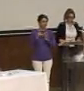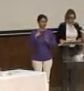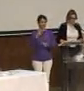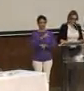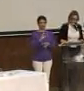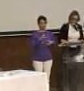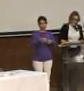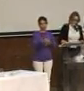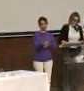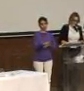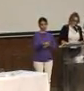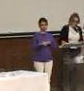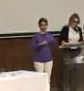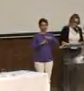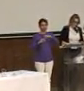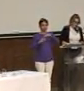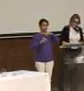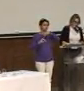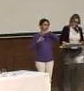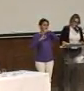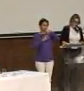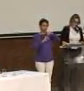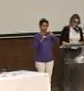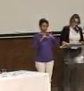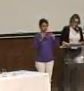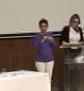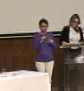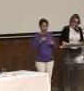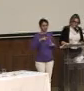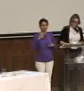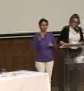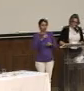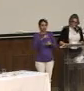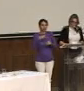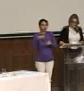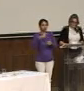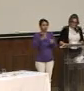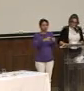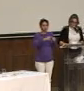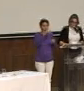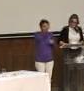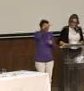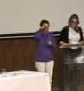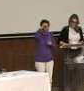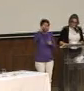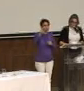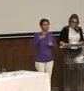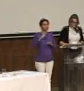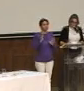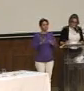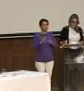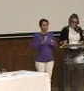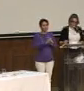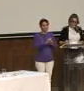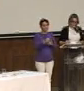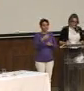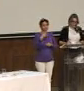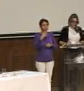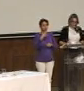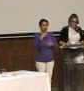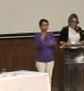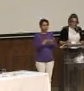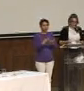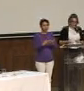Instituto Federal de Brasília, ou do Instituto Federal de Mato Grosso, onde iniciei a minha carreira. Eu, hoje, ministro 5 aulas por semana no